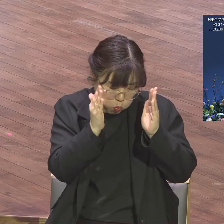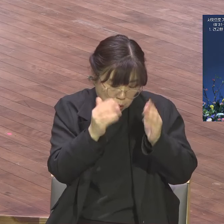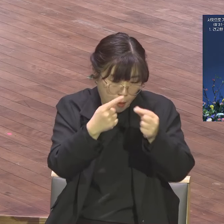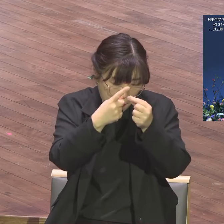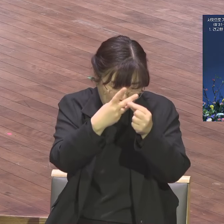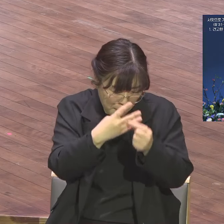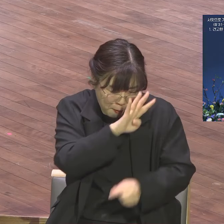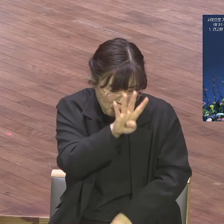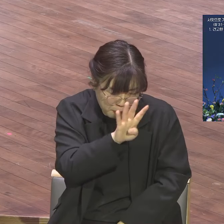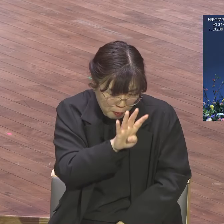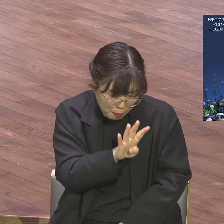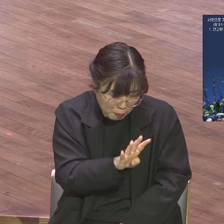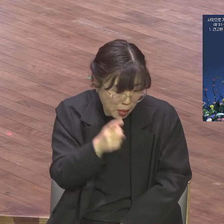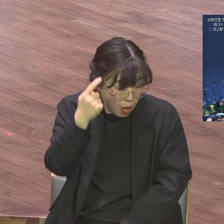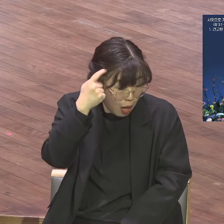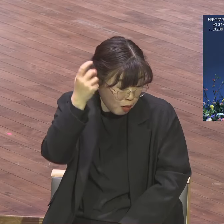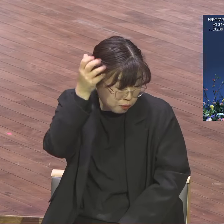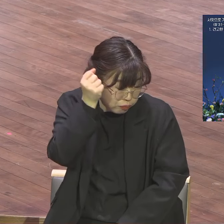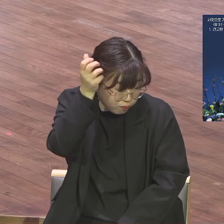아리까리하지요.